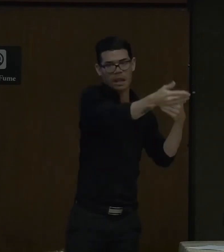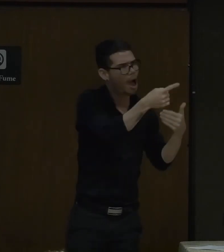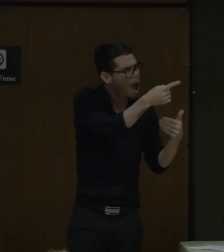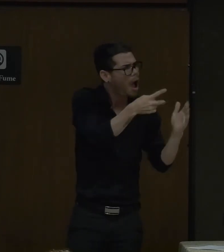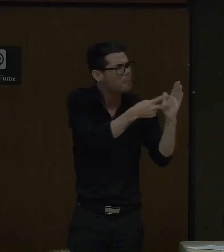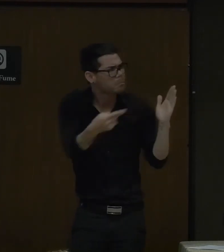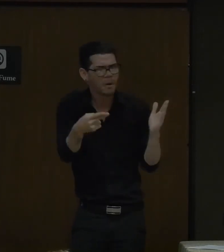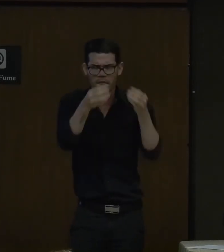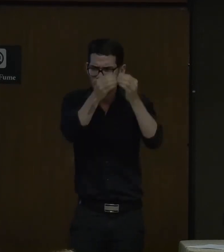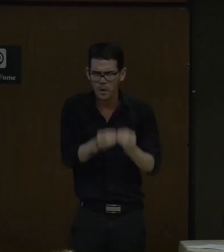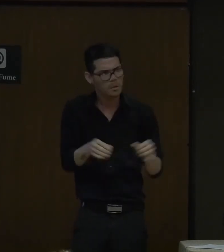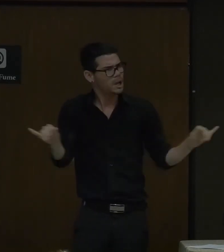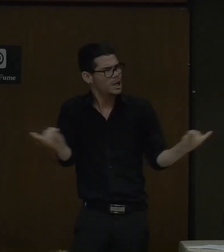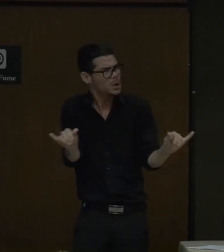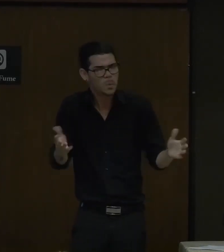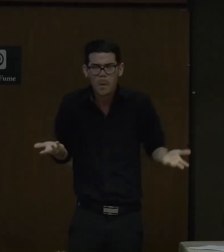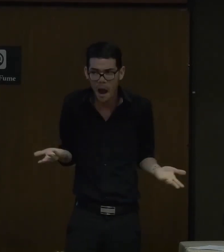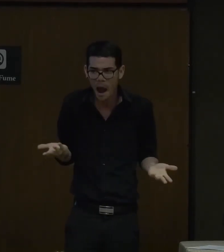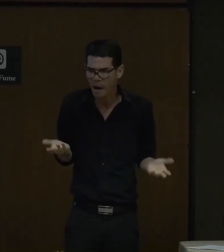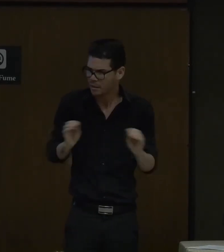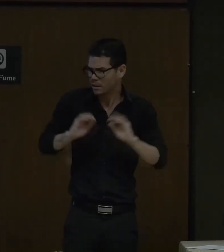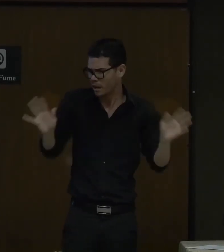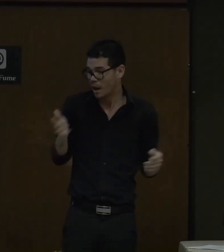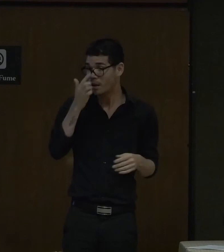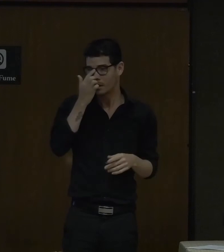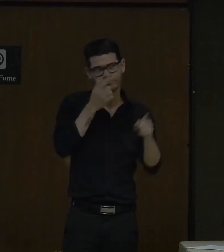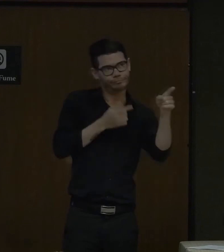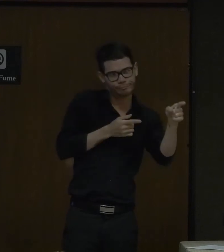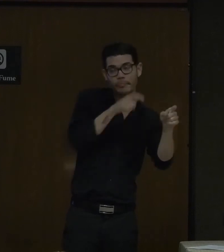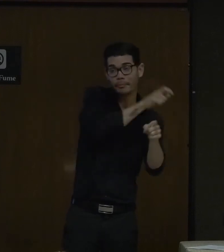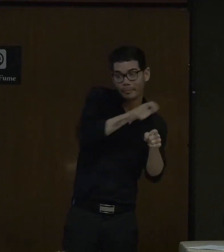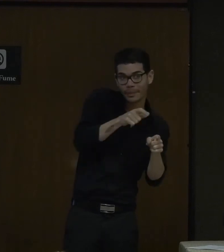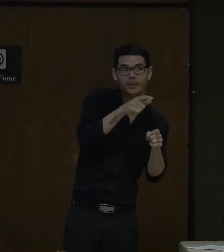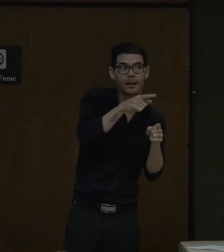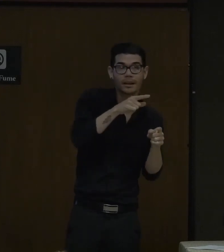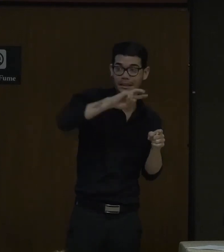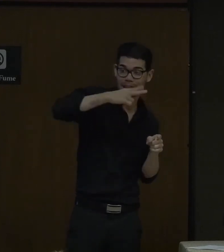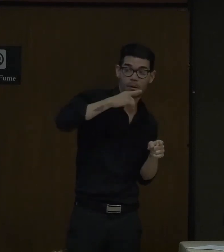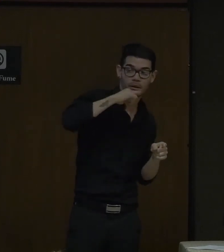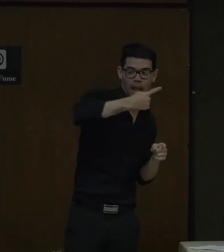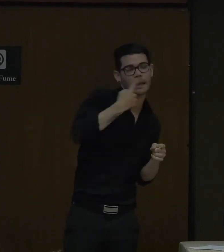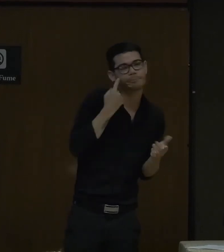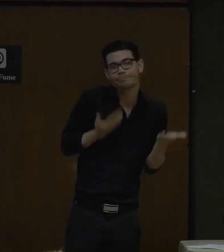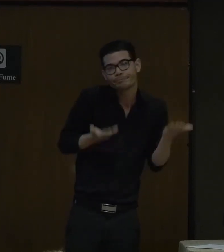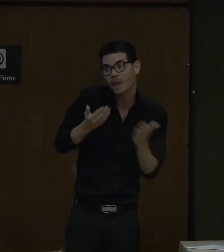Estos bilingües, la proficiencia que tienen en la segunda lengua es variable. Algunos alcanzan